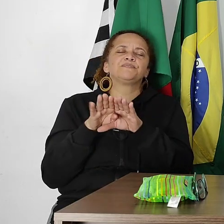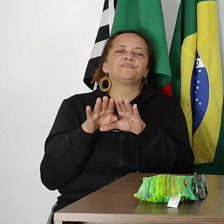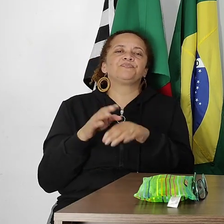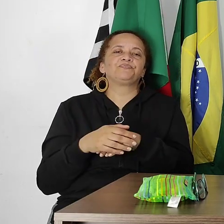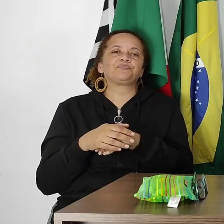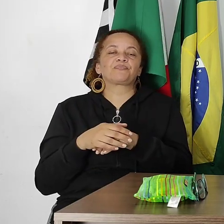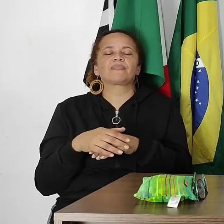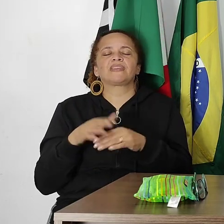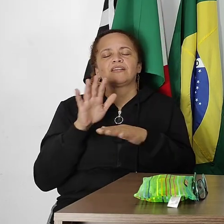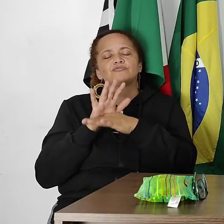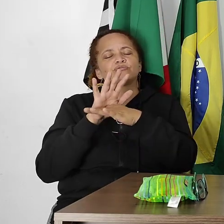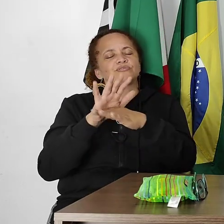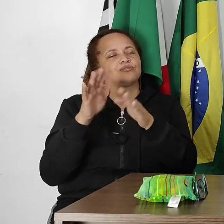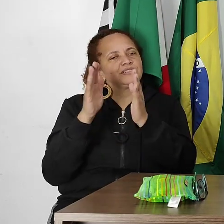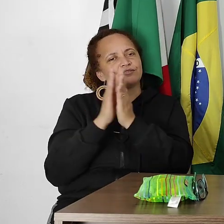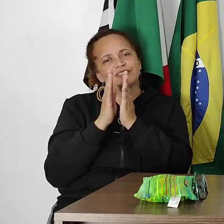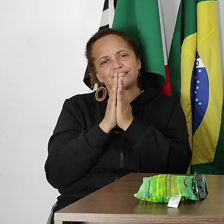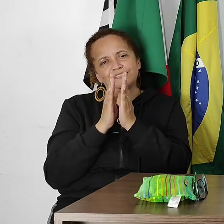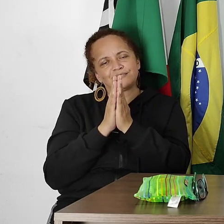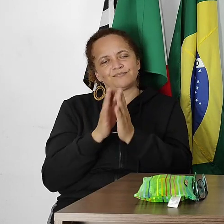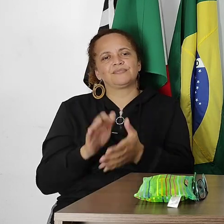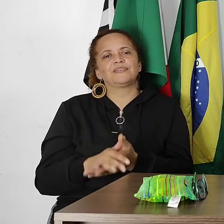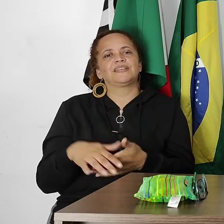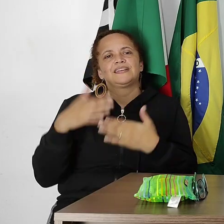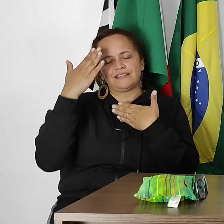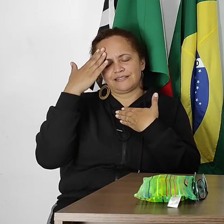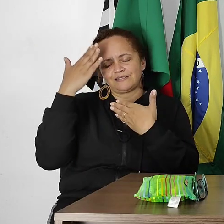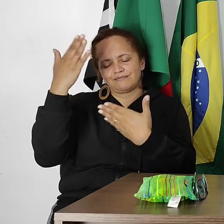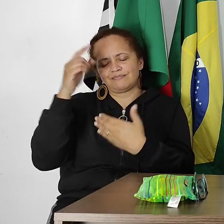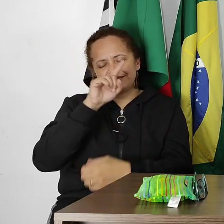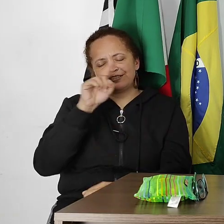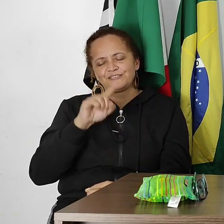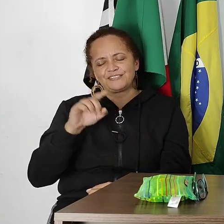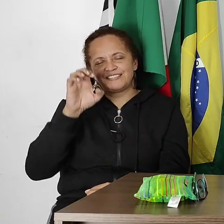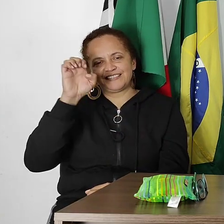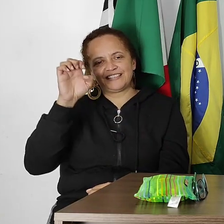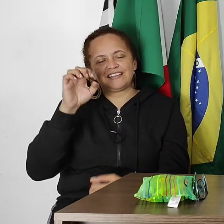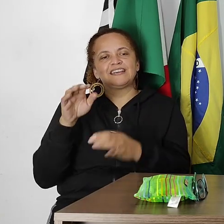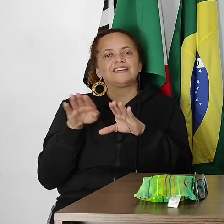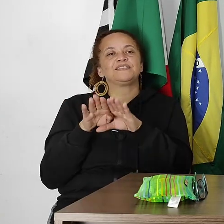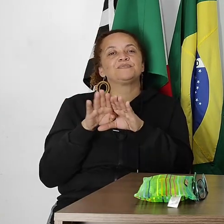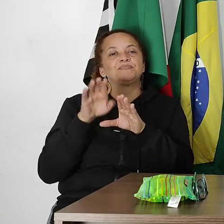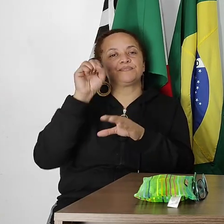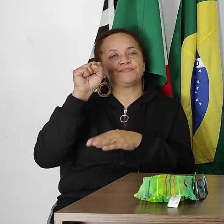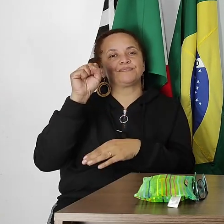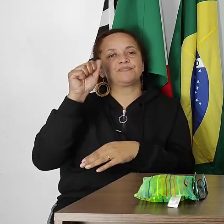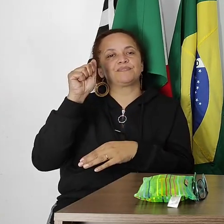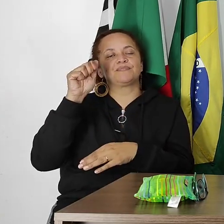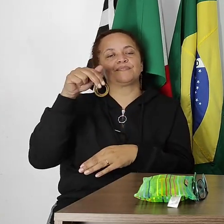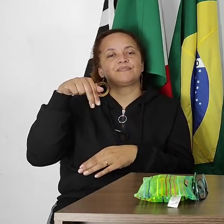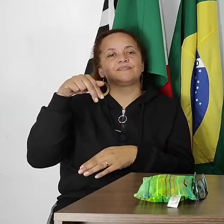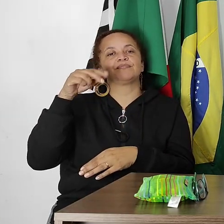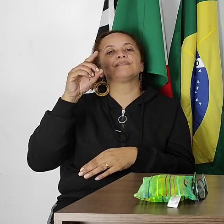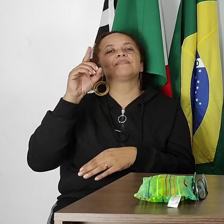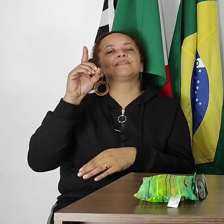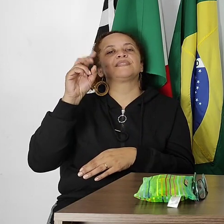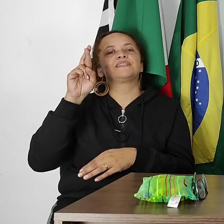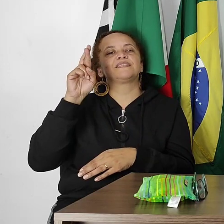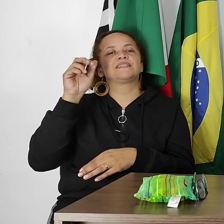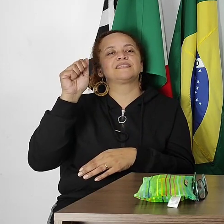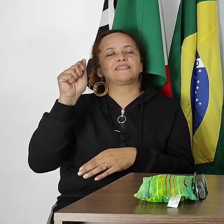em oração. Quero agradecer também ao meu irmão Zé e a Sandra, minha cunhada, com as orações, os conselhos,